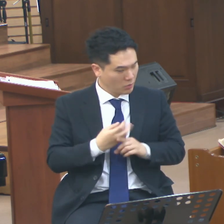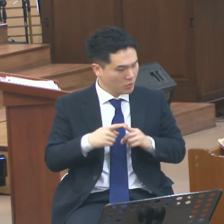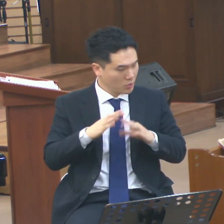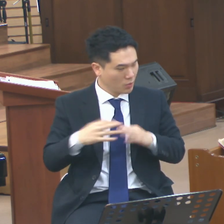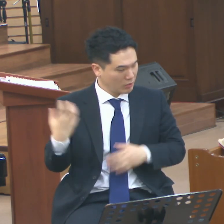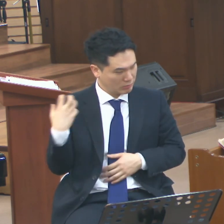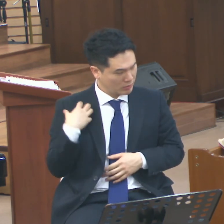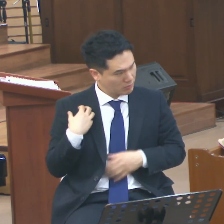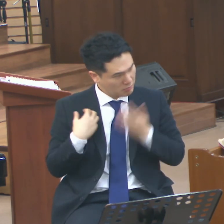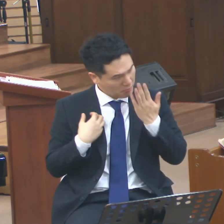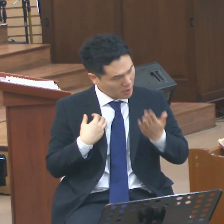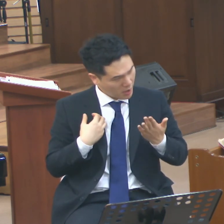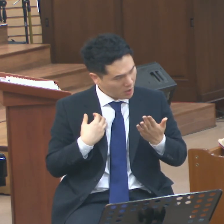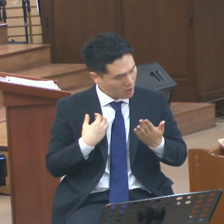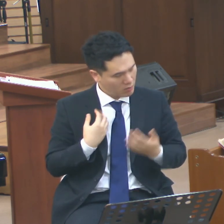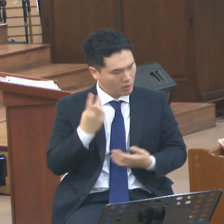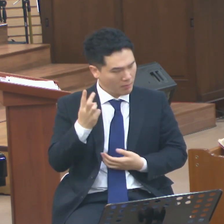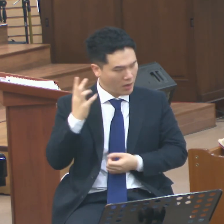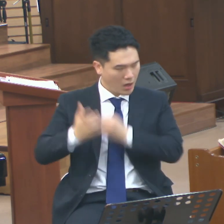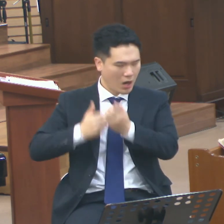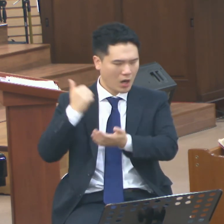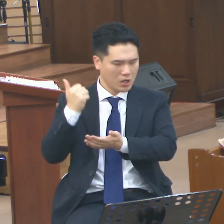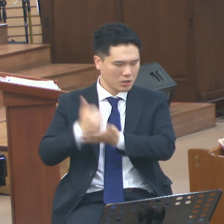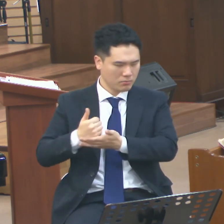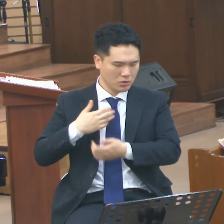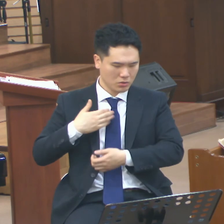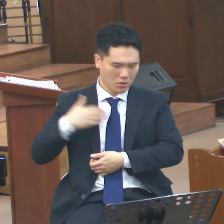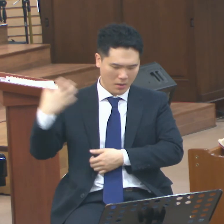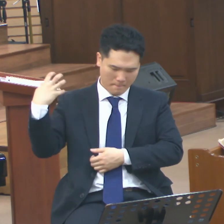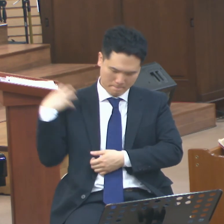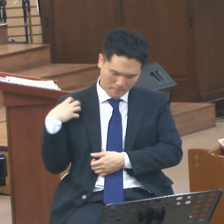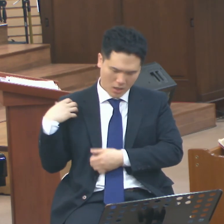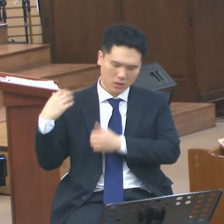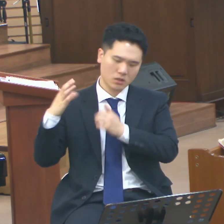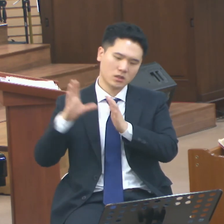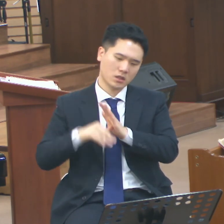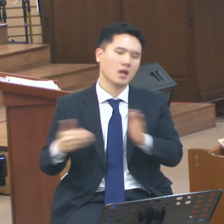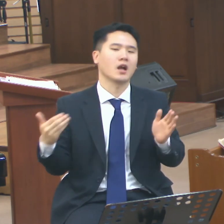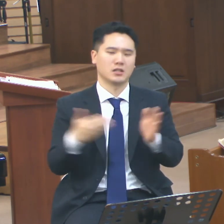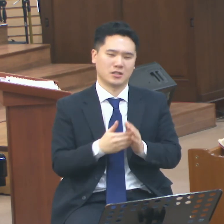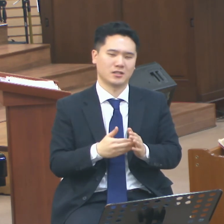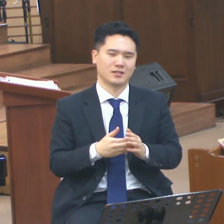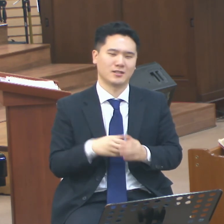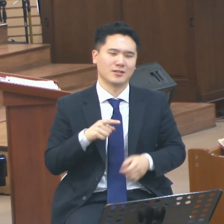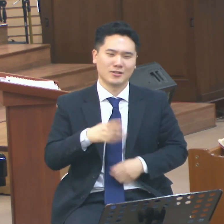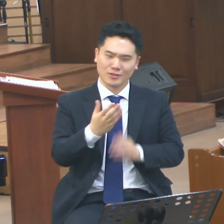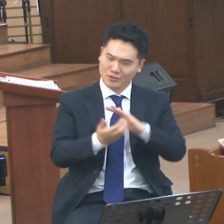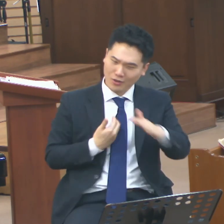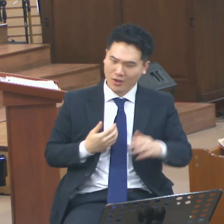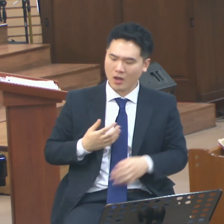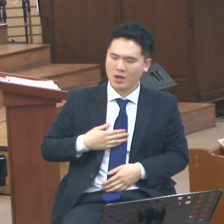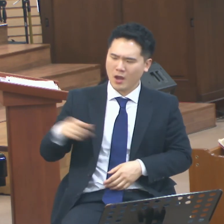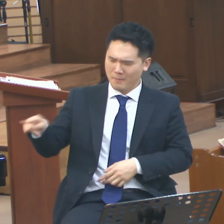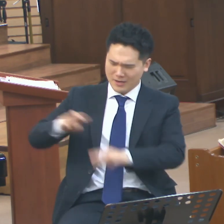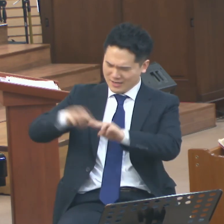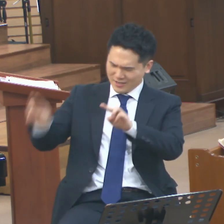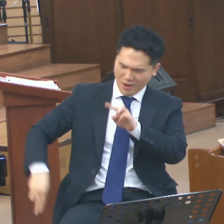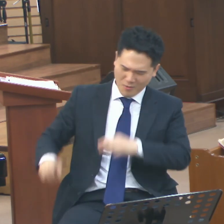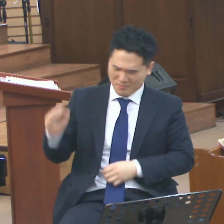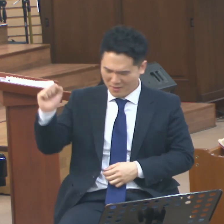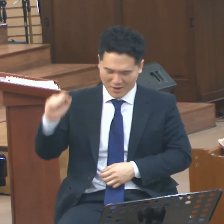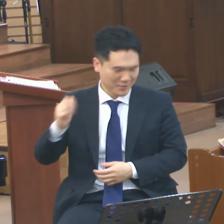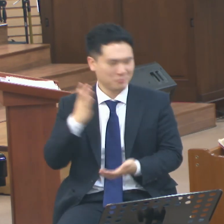한 날까지 있을 거예요. 그러니까 그 전에 저보고 그만두라고 하지 마세요. 하나님이 하라고 할 때까지 하는 거예요.